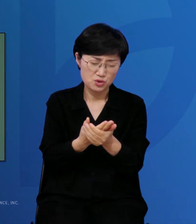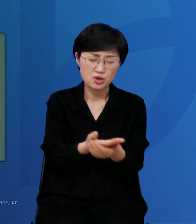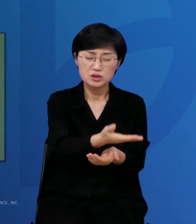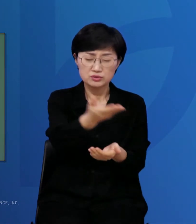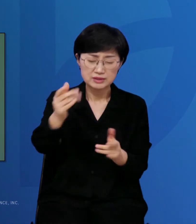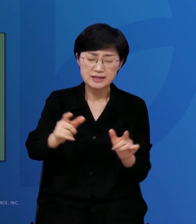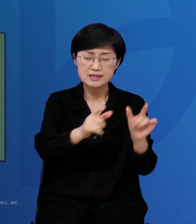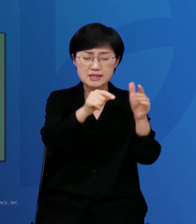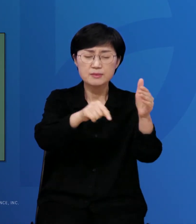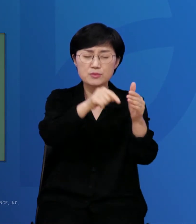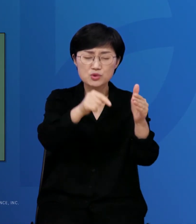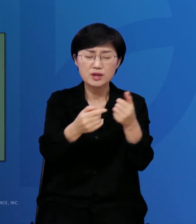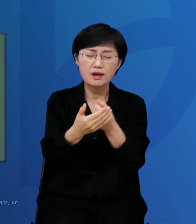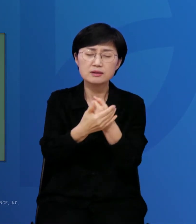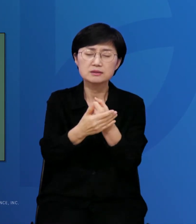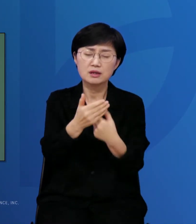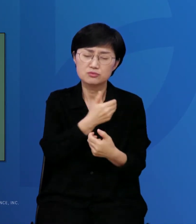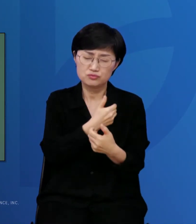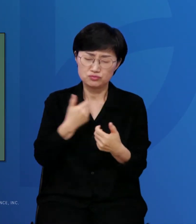주옵소서.